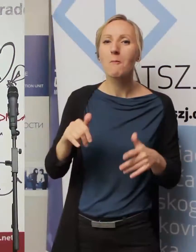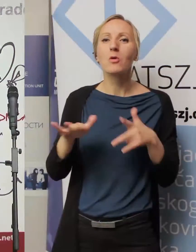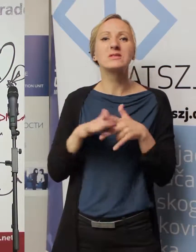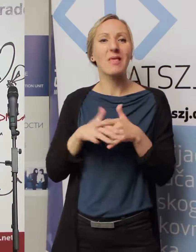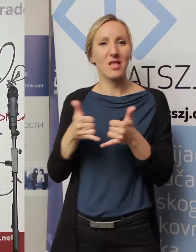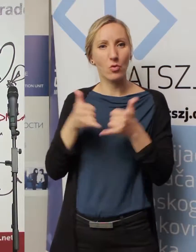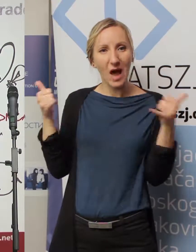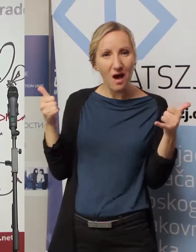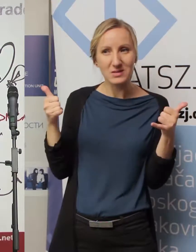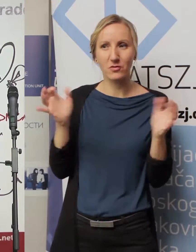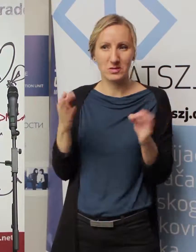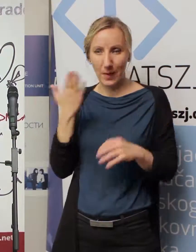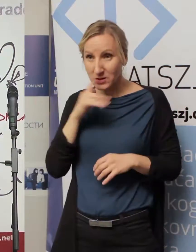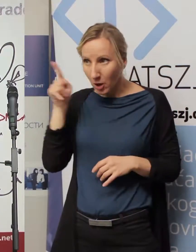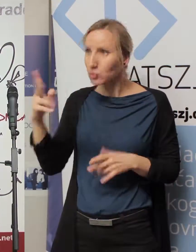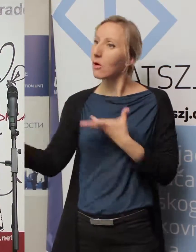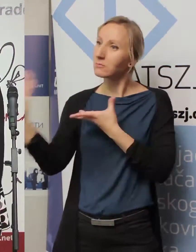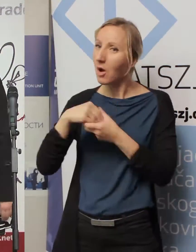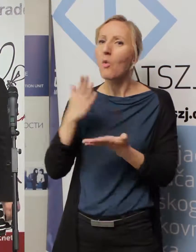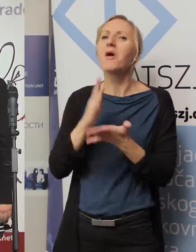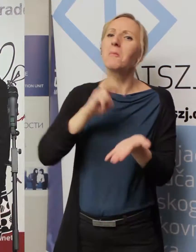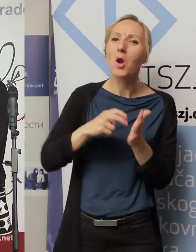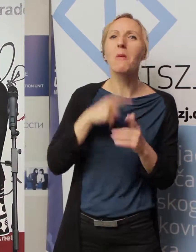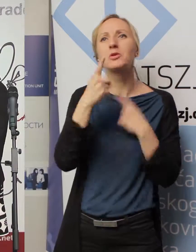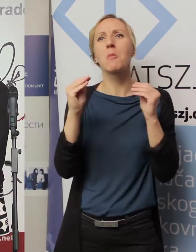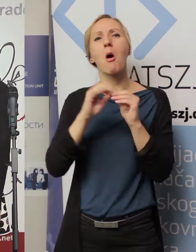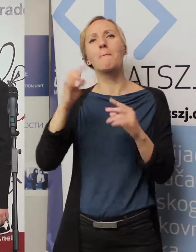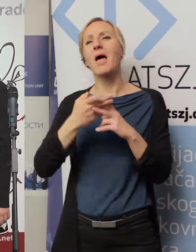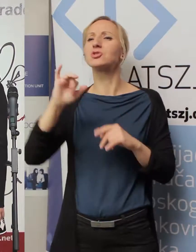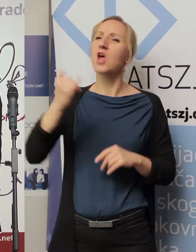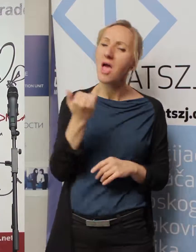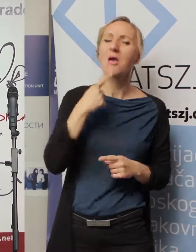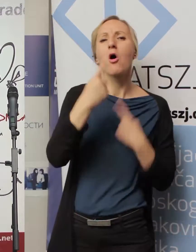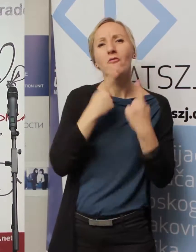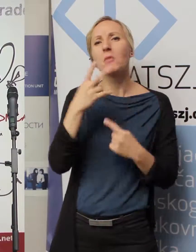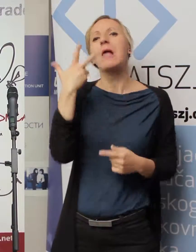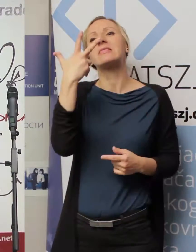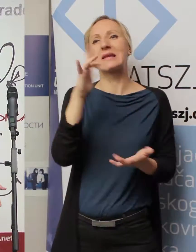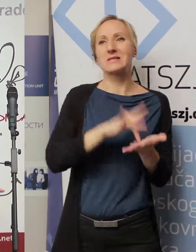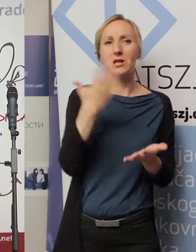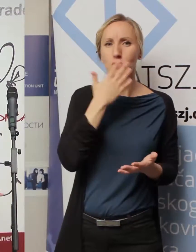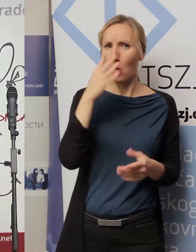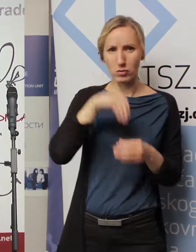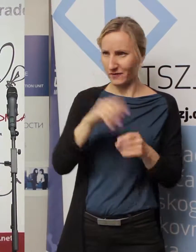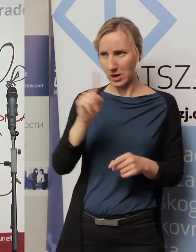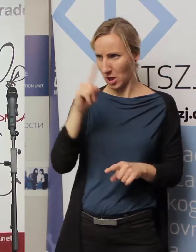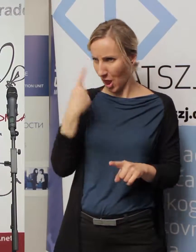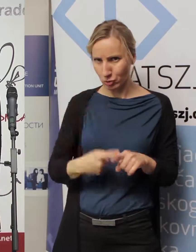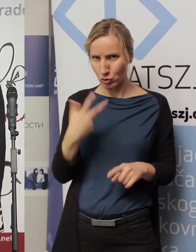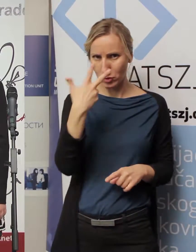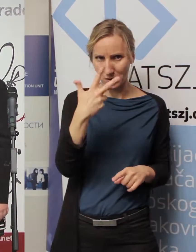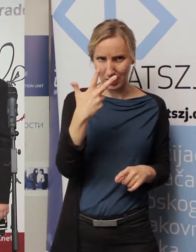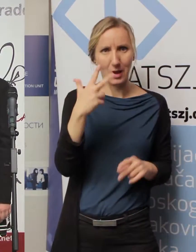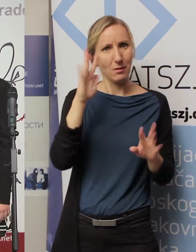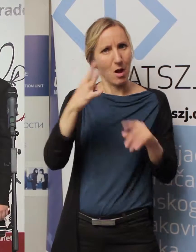koje imaju smetnje u razvoju. Jer je to uvek bio problem i nekako kada pričamo o Bečeju, pričamo da postoje 3 srednje škole, ali to